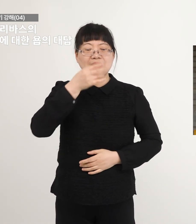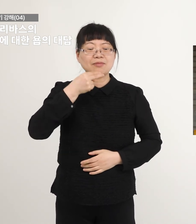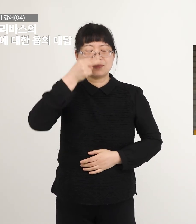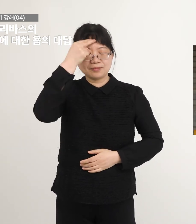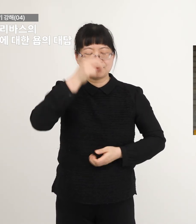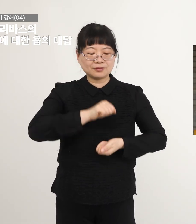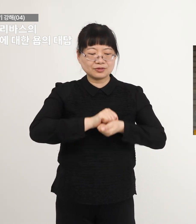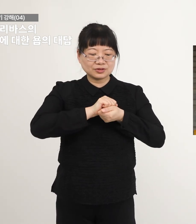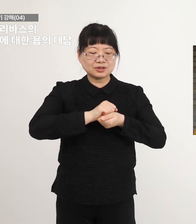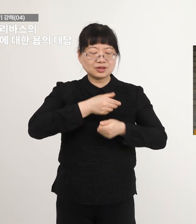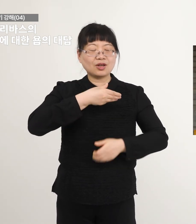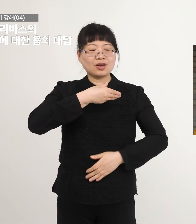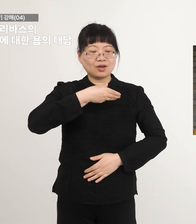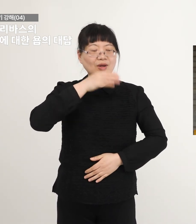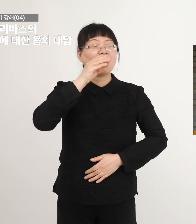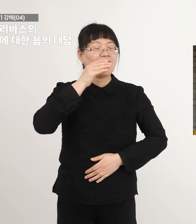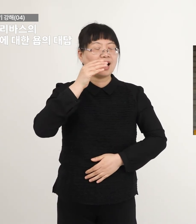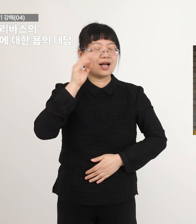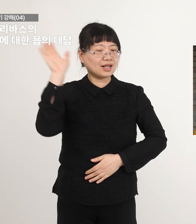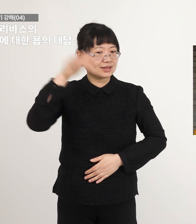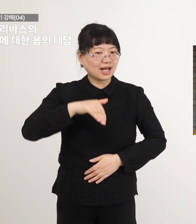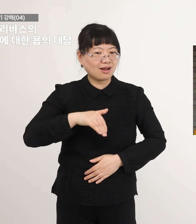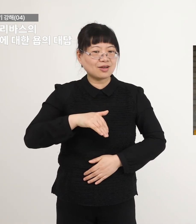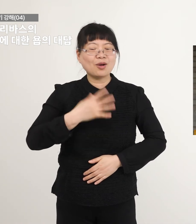가자. 물론 이러면 안 되겠지만